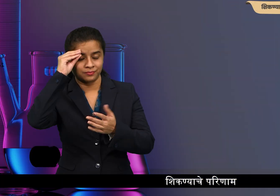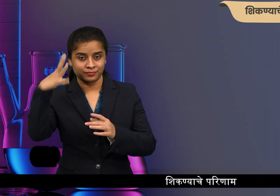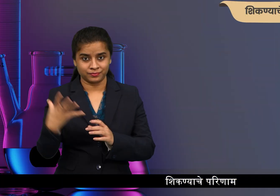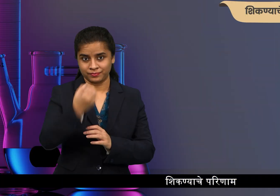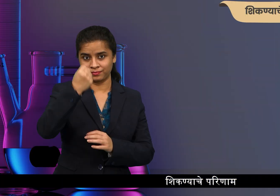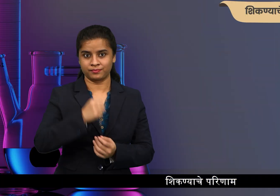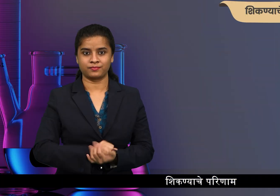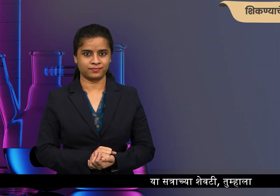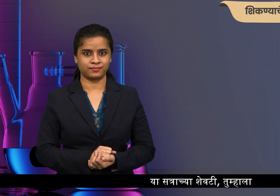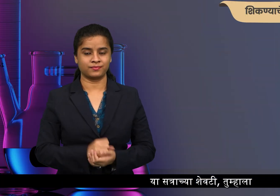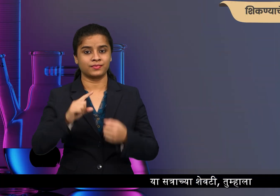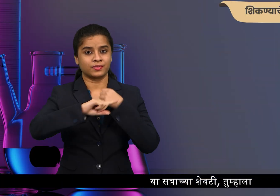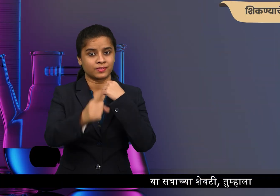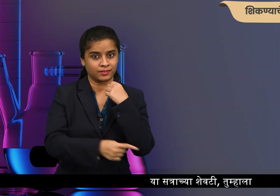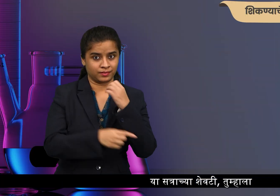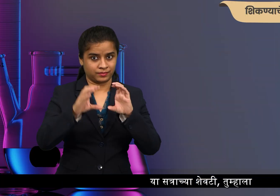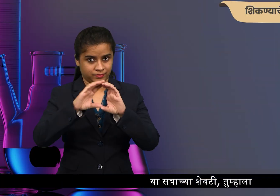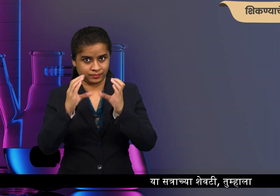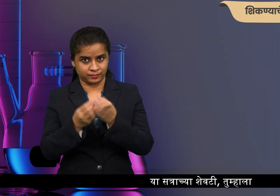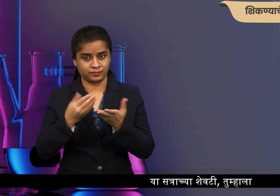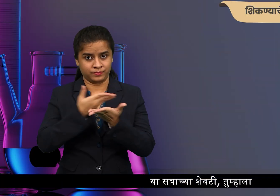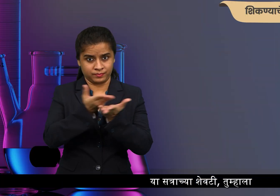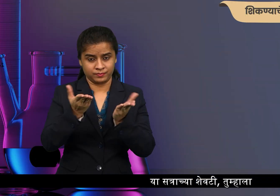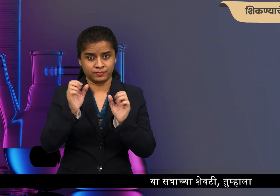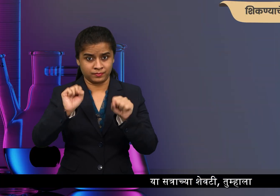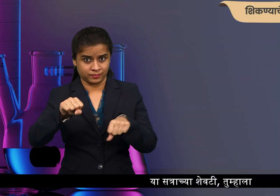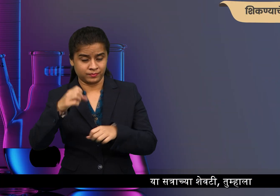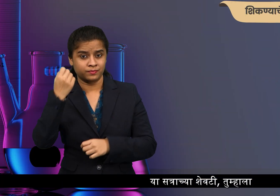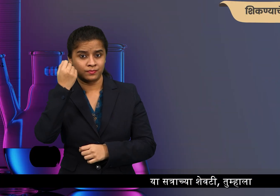शिकण्याचे परिणाम या सत्राच्या शेवटी तुम्हाला ह्या बाबतीत कळेल.